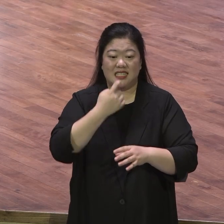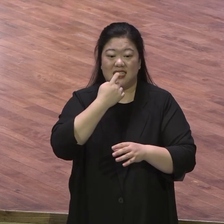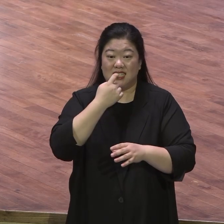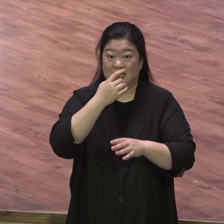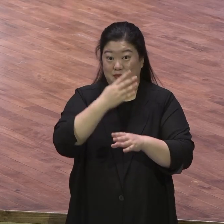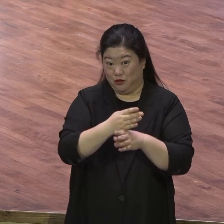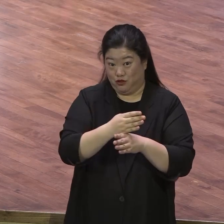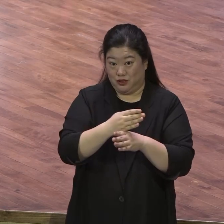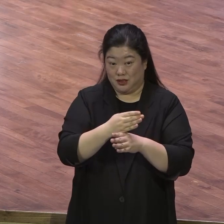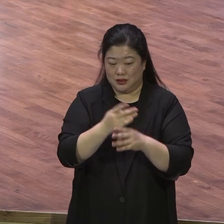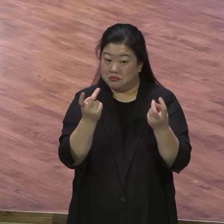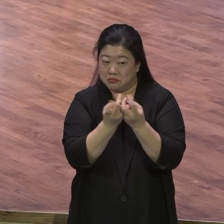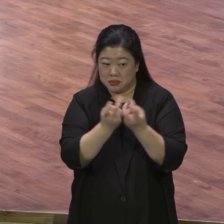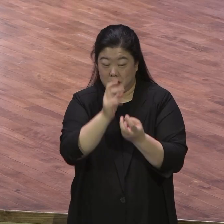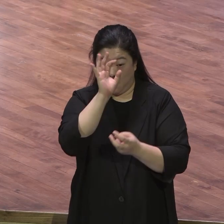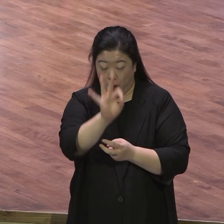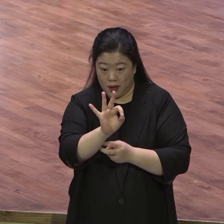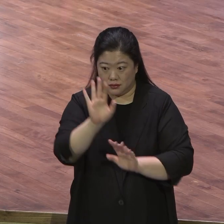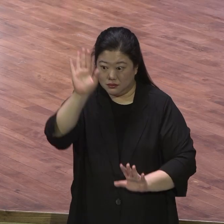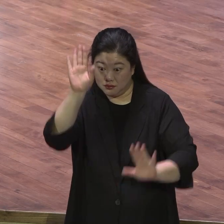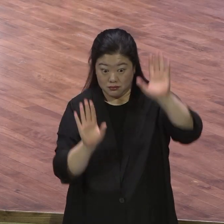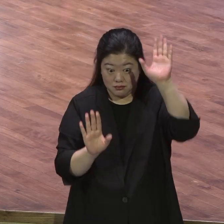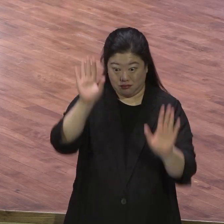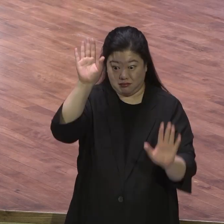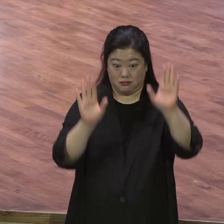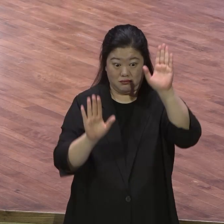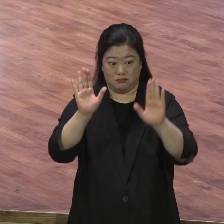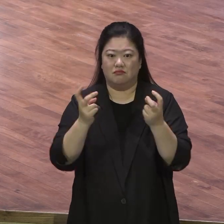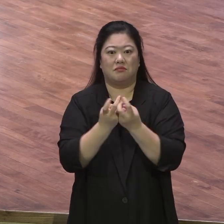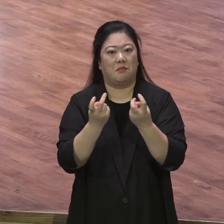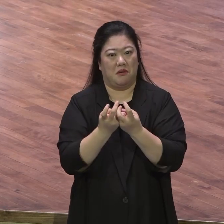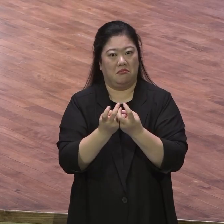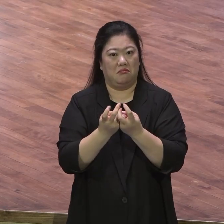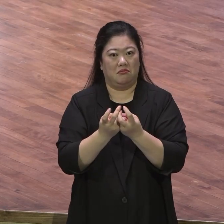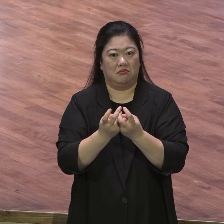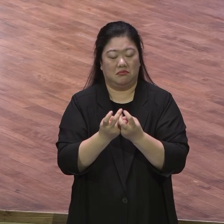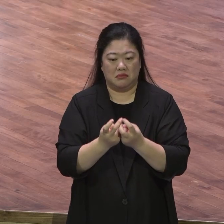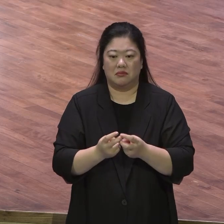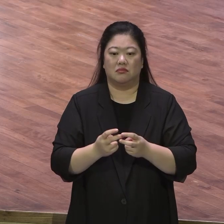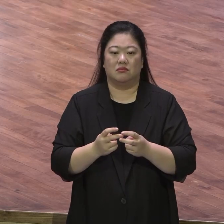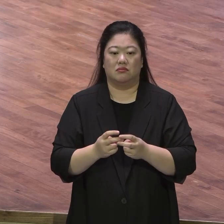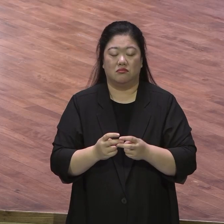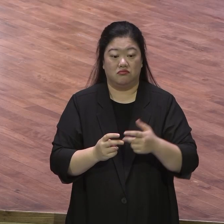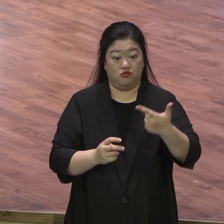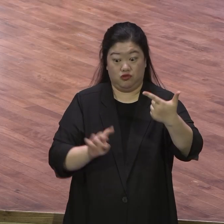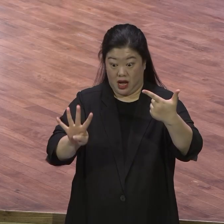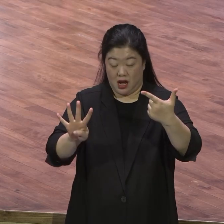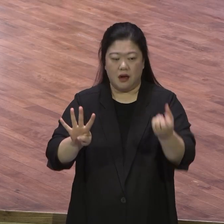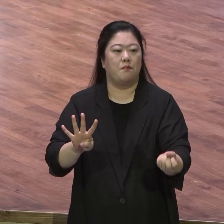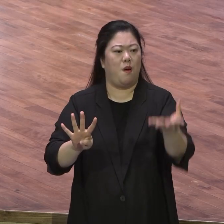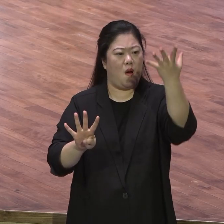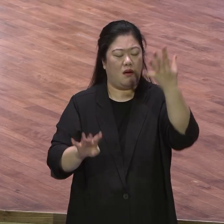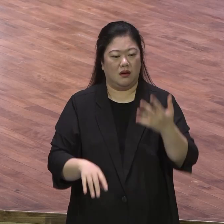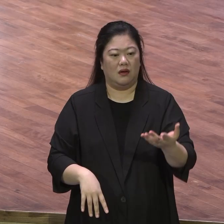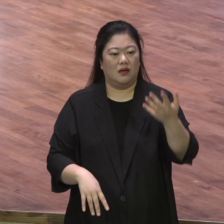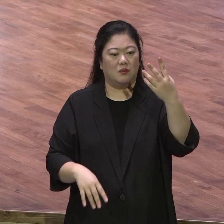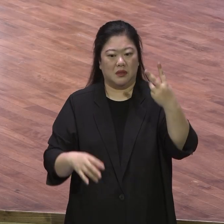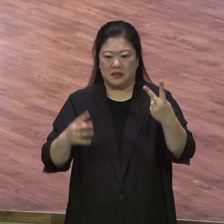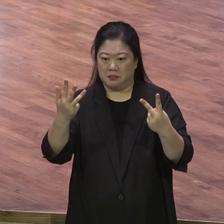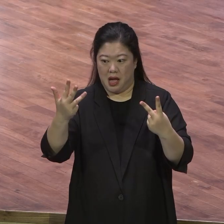가장 큰 역할을 수행하온 의사결정 방법으로 정치적 대립의 결말을 그렇게 짓는 방법이죠